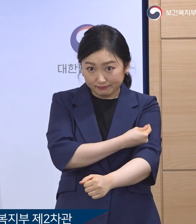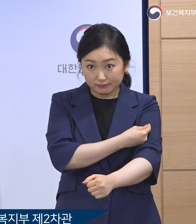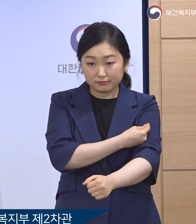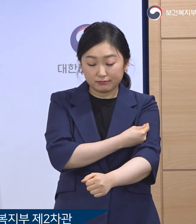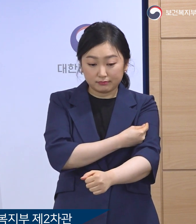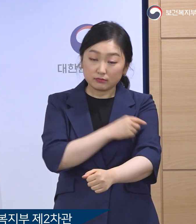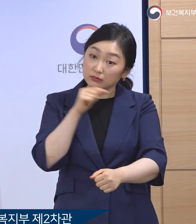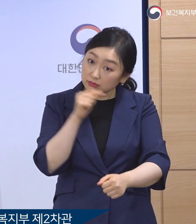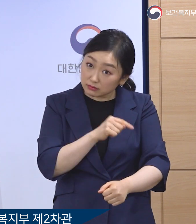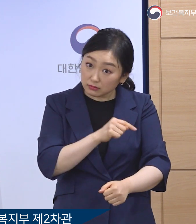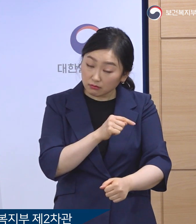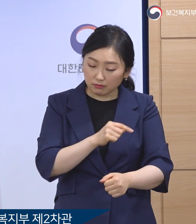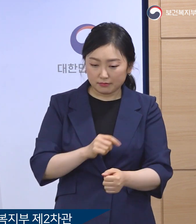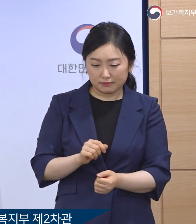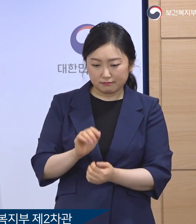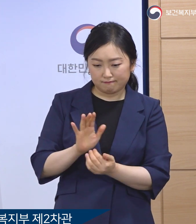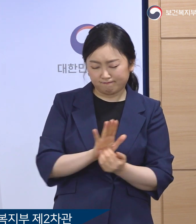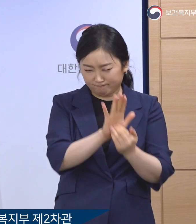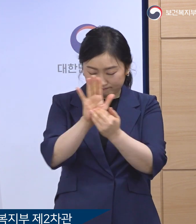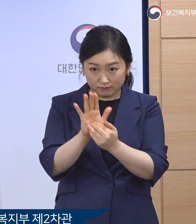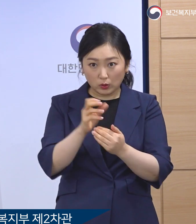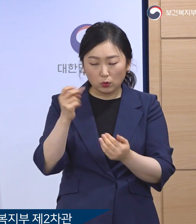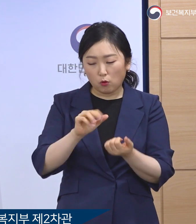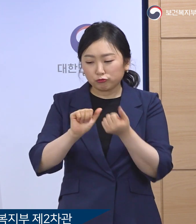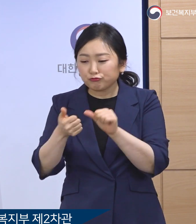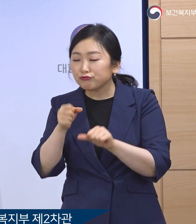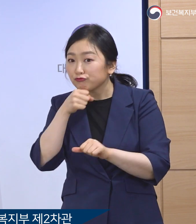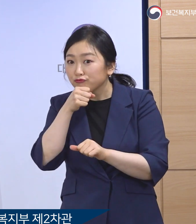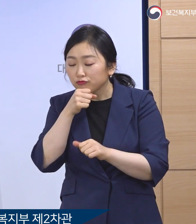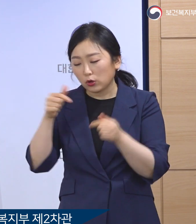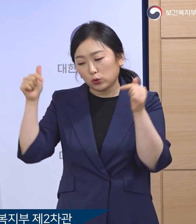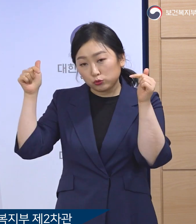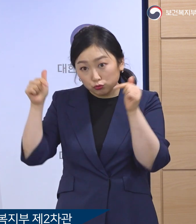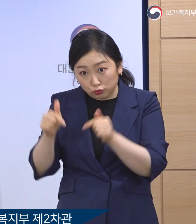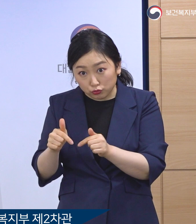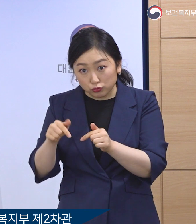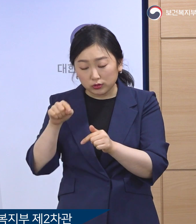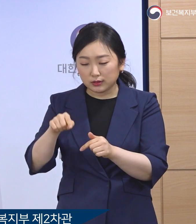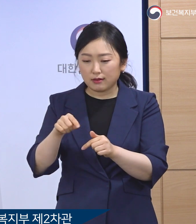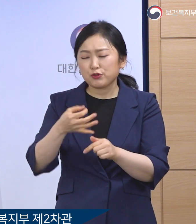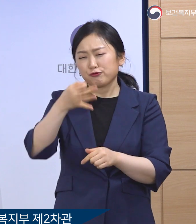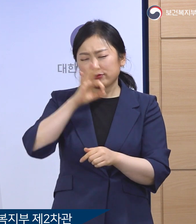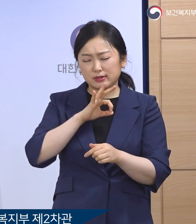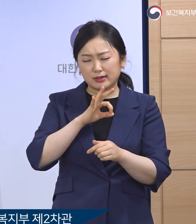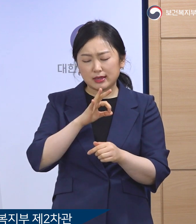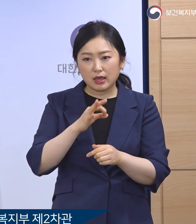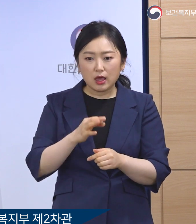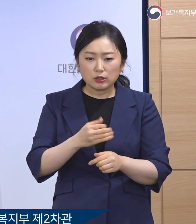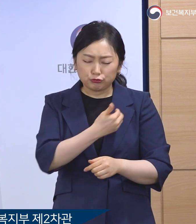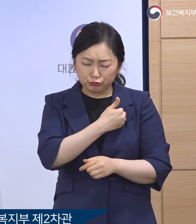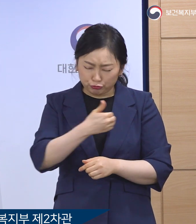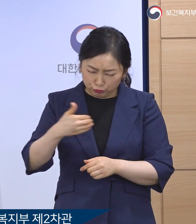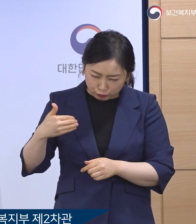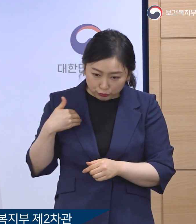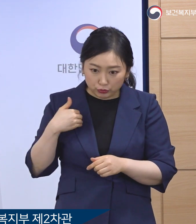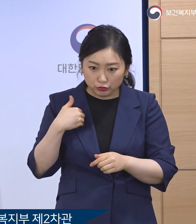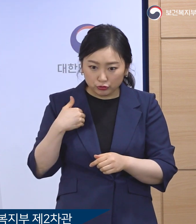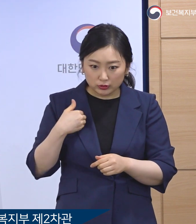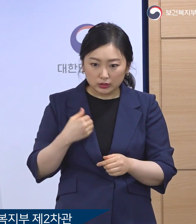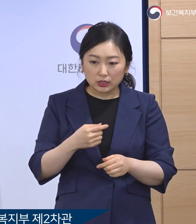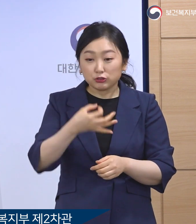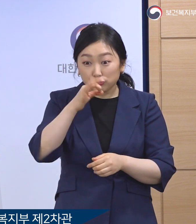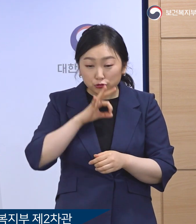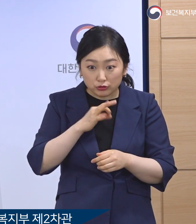전파 차단과 치명률 감소 효과가 충분히 나타날 때까지 유행 수준을 최대한 억제하는